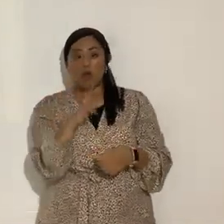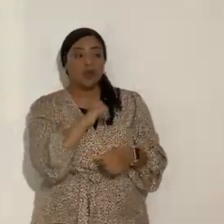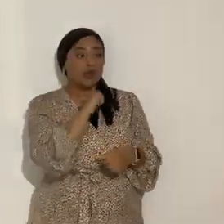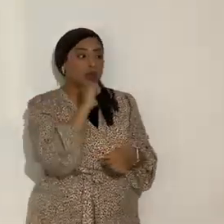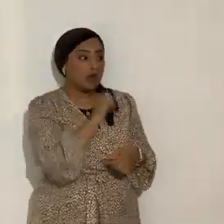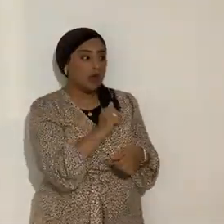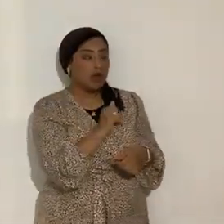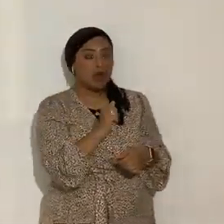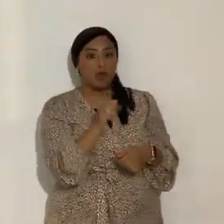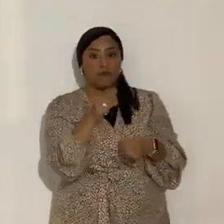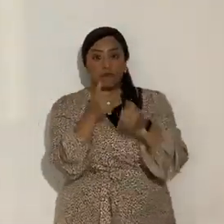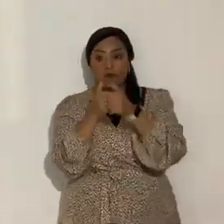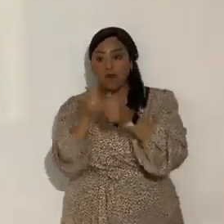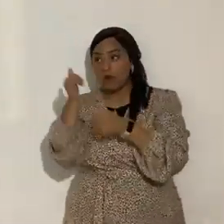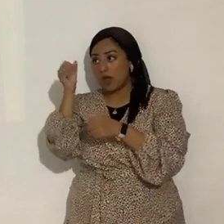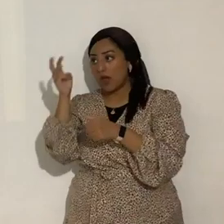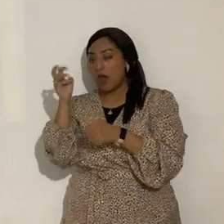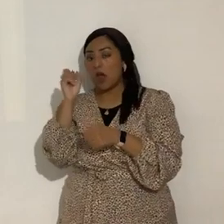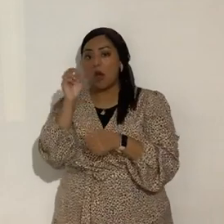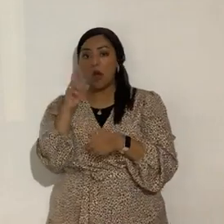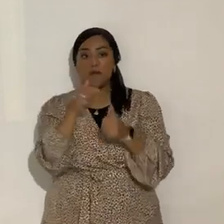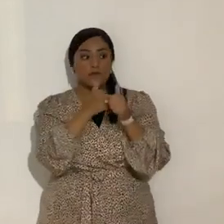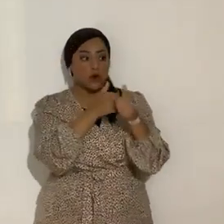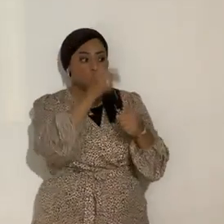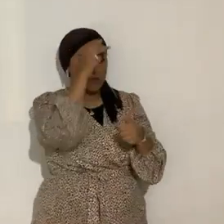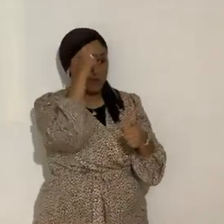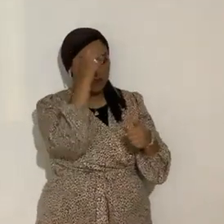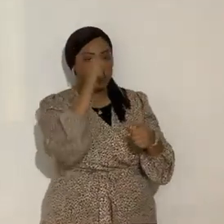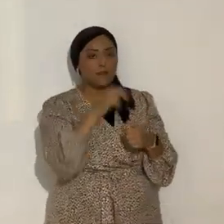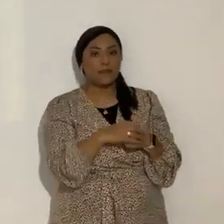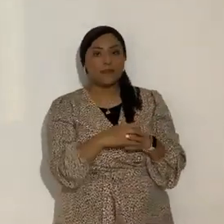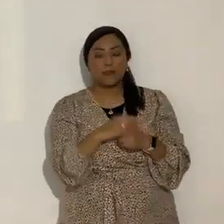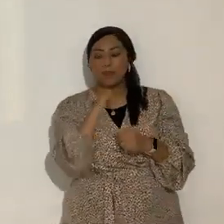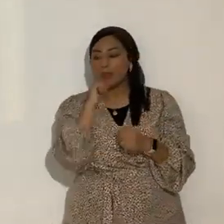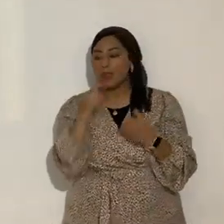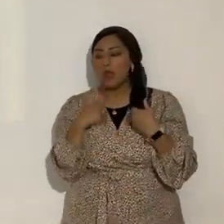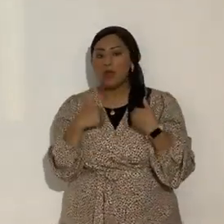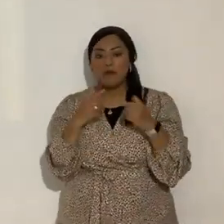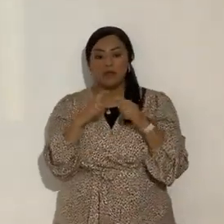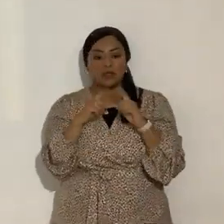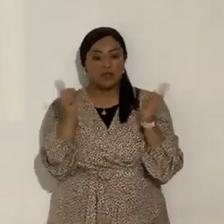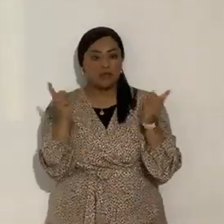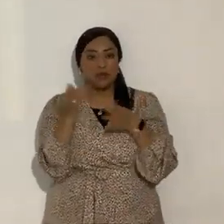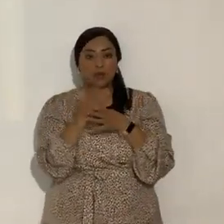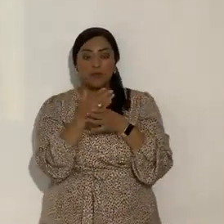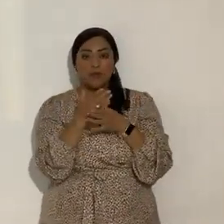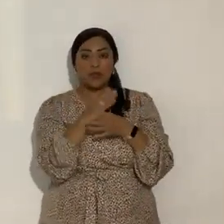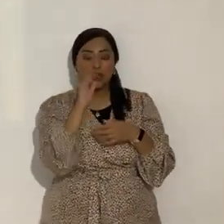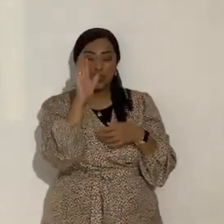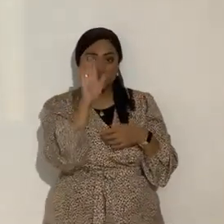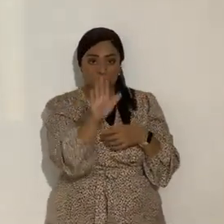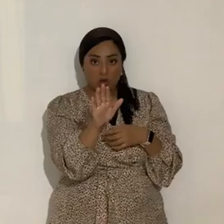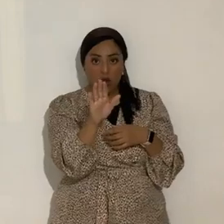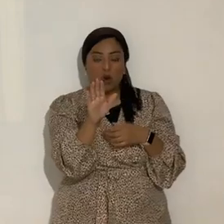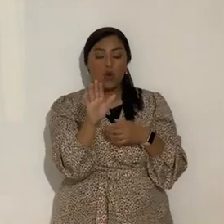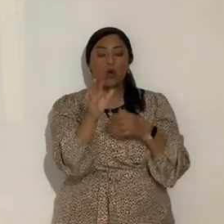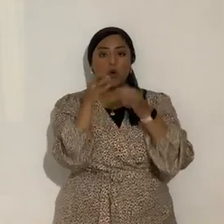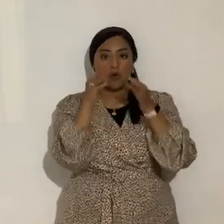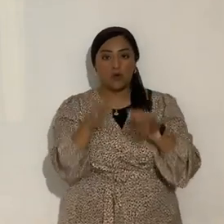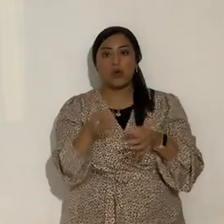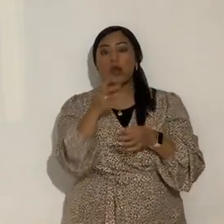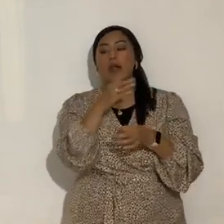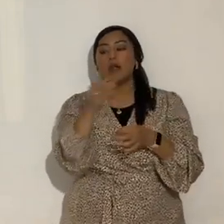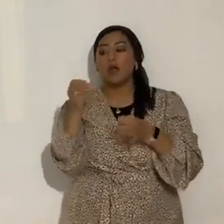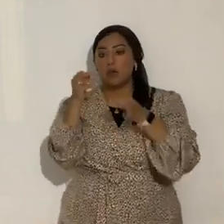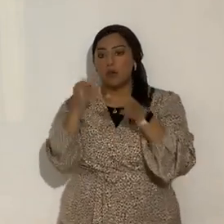sigues a Yahshua o sigues al diablo. ¿Sí? No debe haber diferencia entre tu voluntad y la